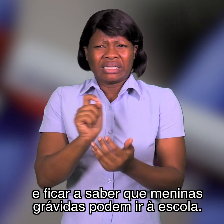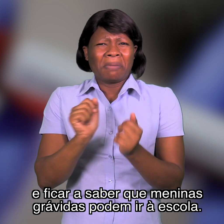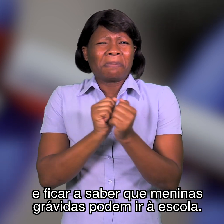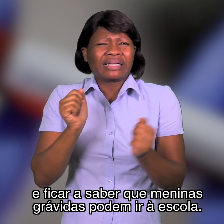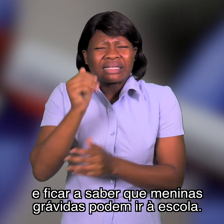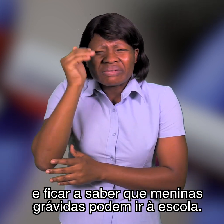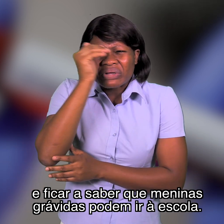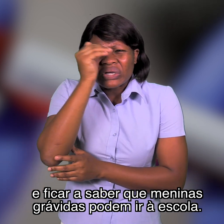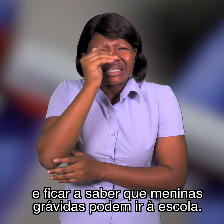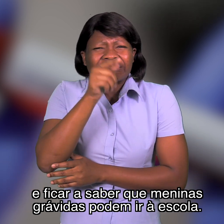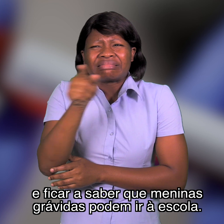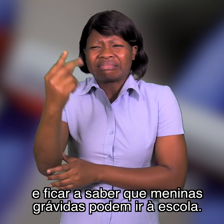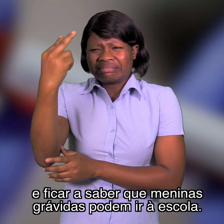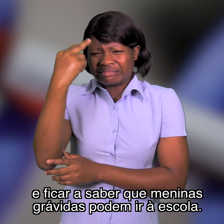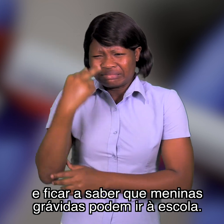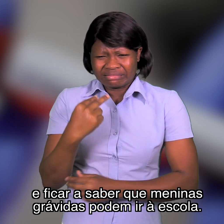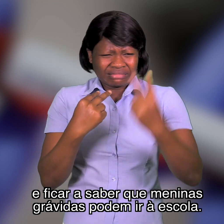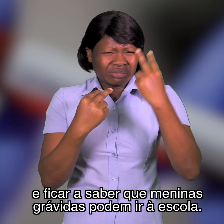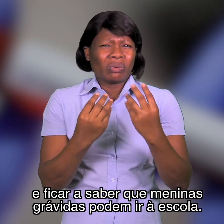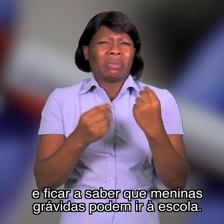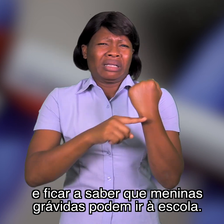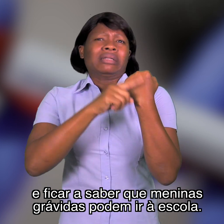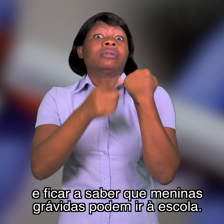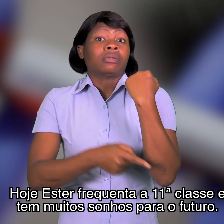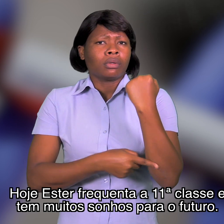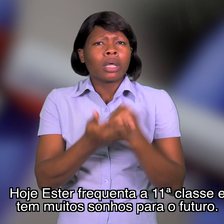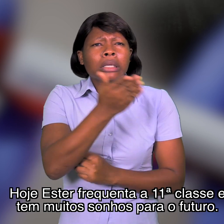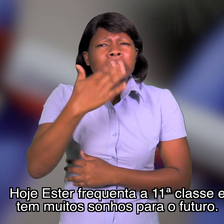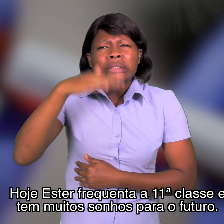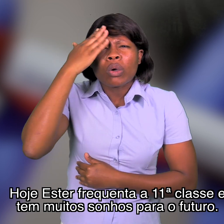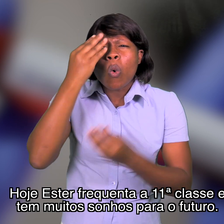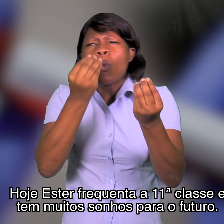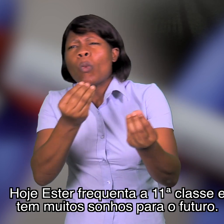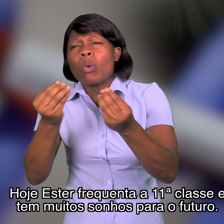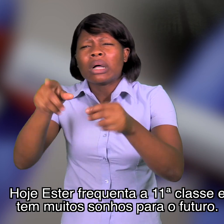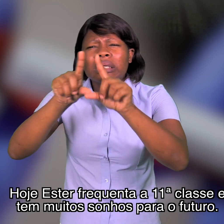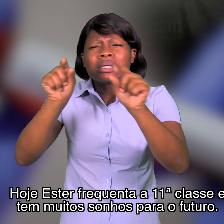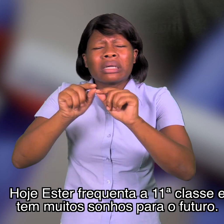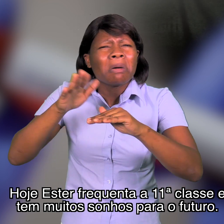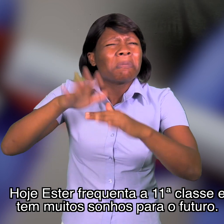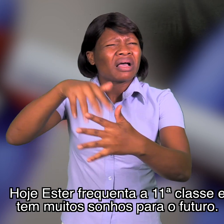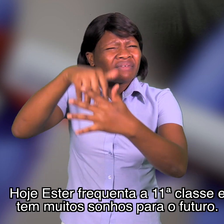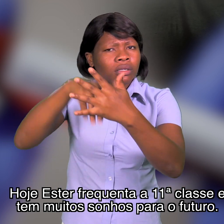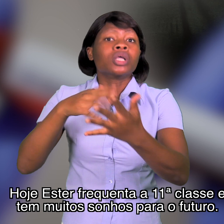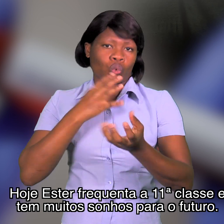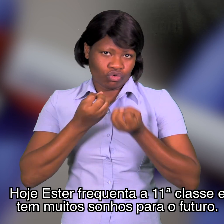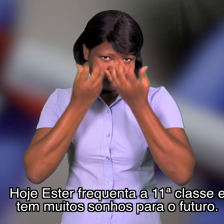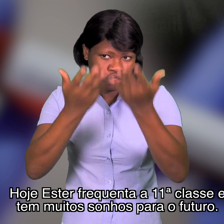grávidas podem ir à escola. Hoje, Esther frequenta a 11ª classe e tem